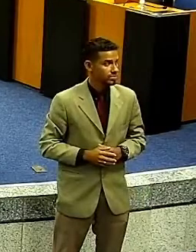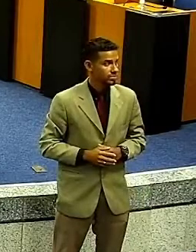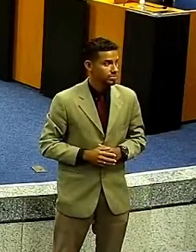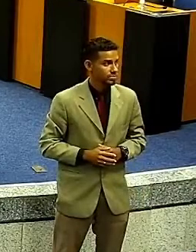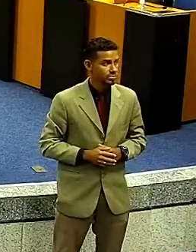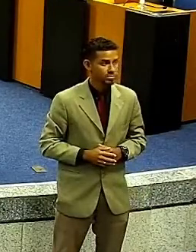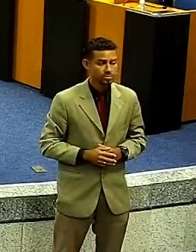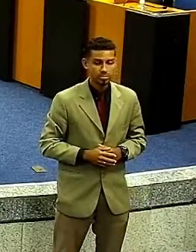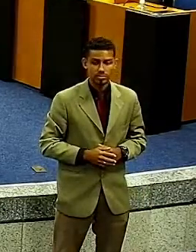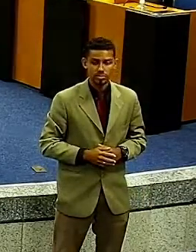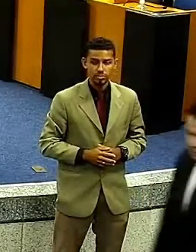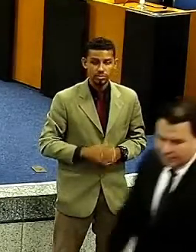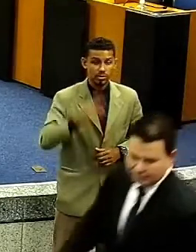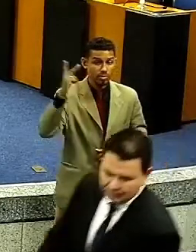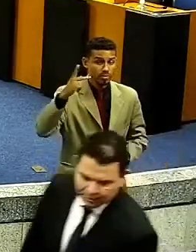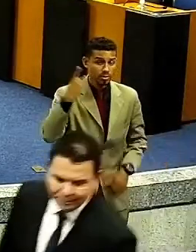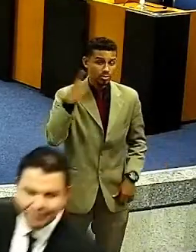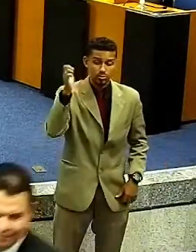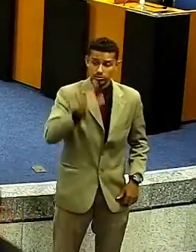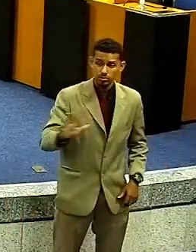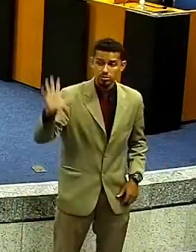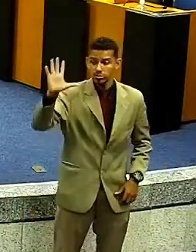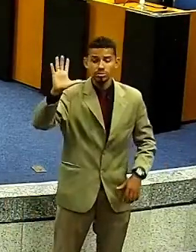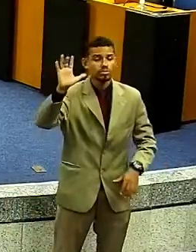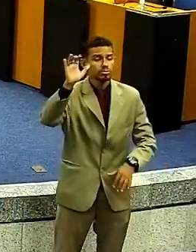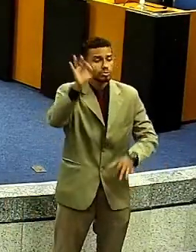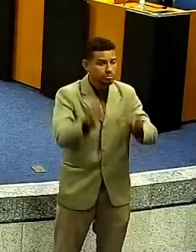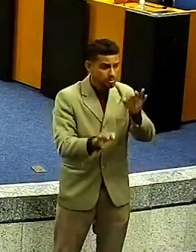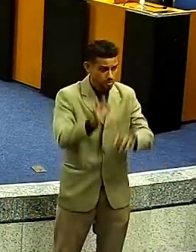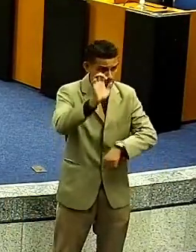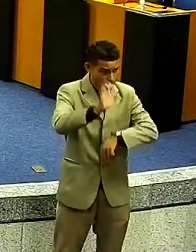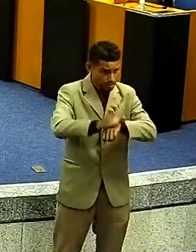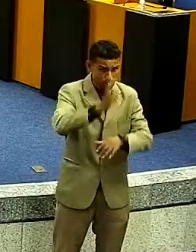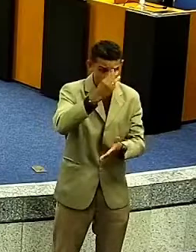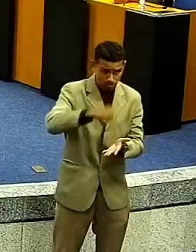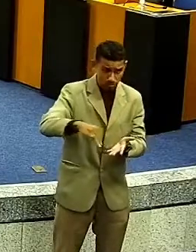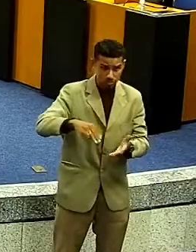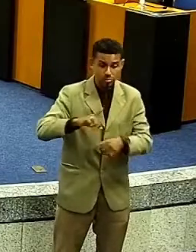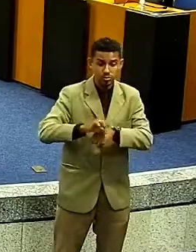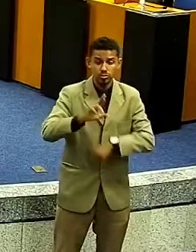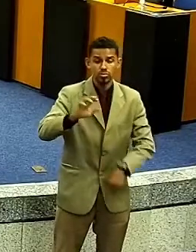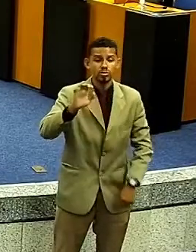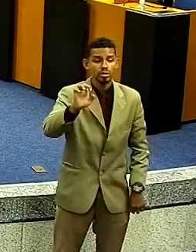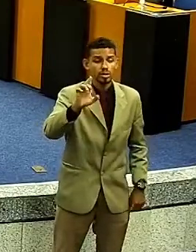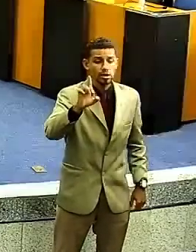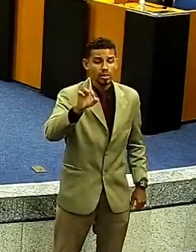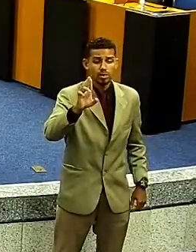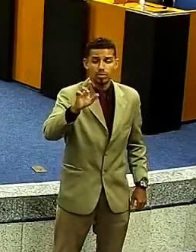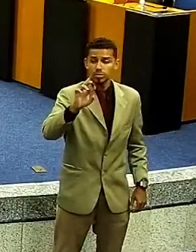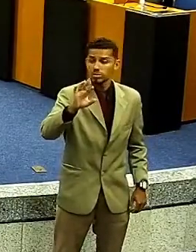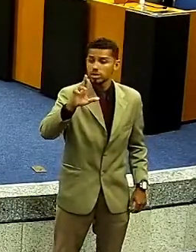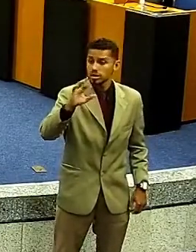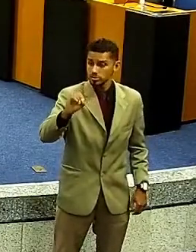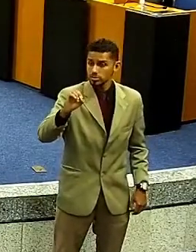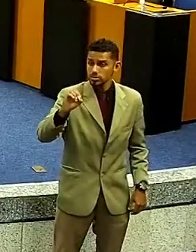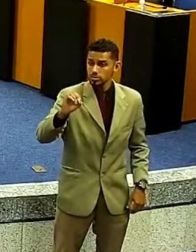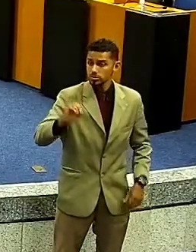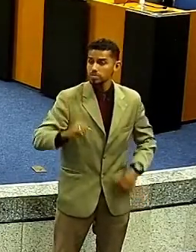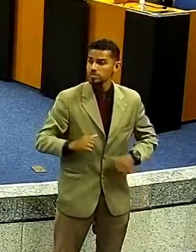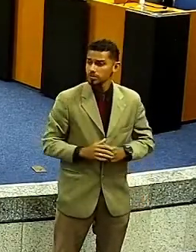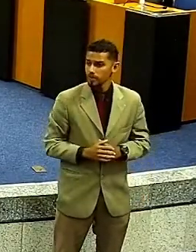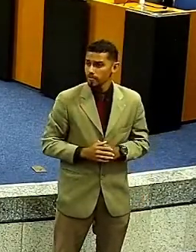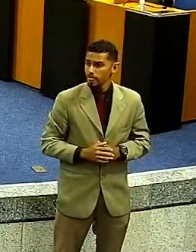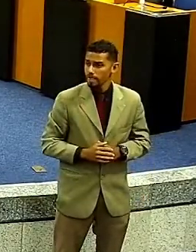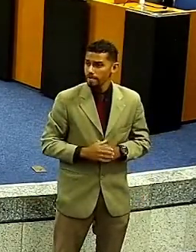caminha O Procurador Geral de Justiça do Estado do Maranhão Dr Eduardo Jorge rilo Nicolau